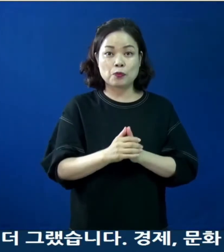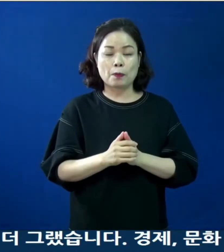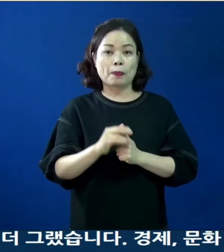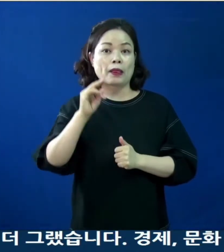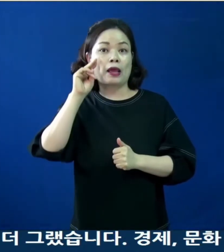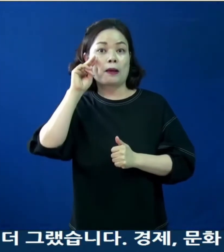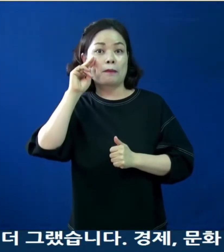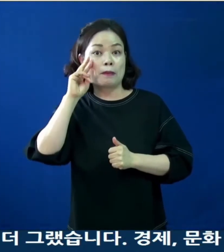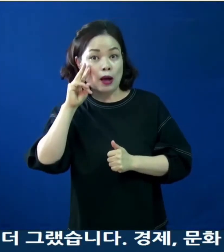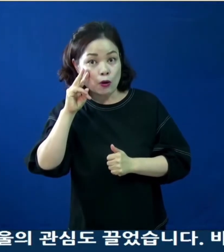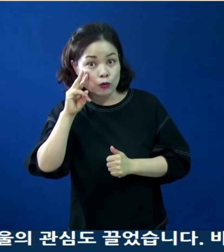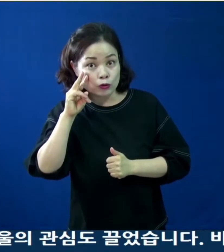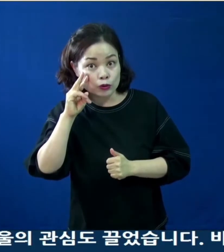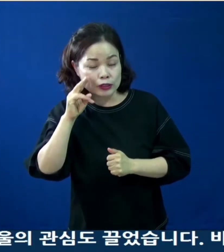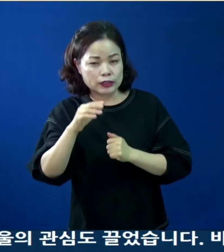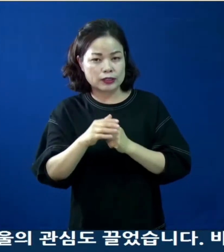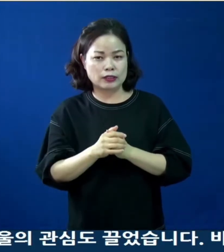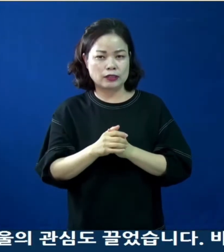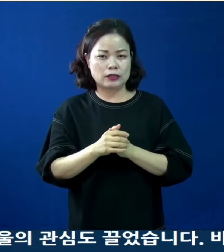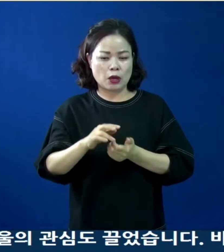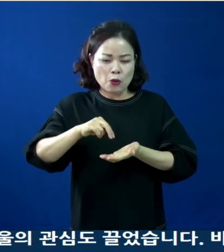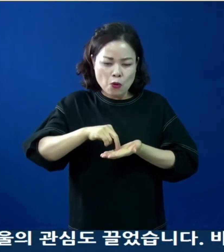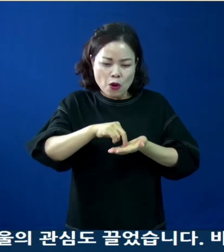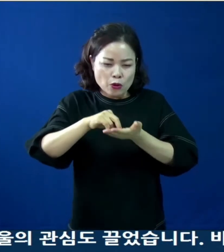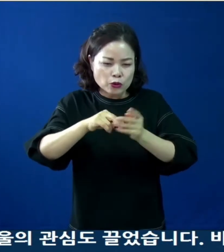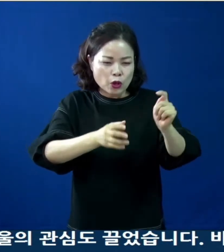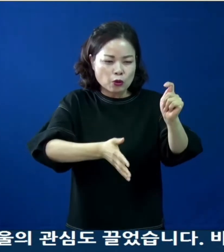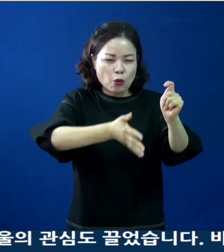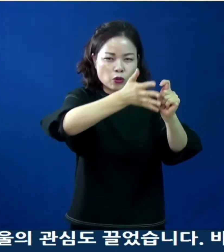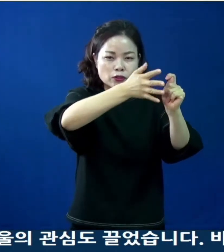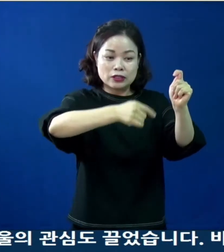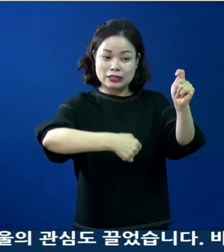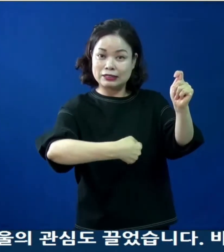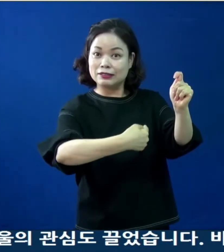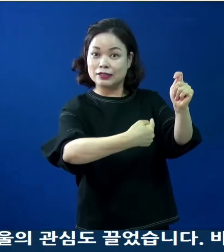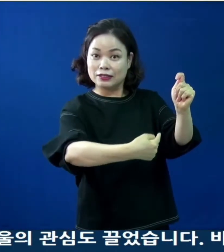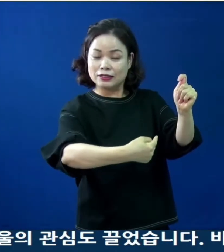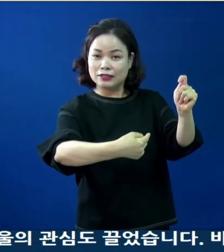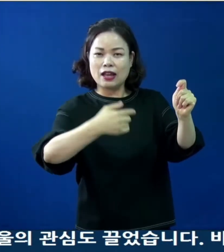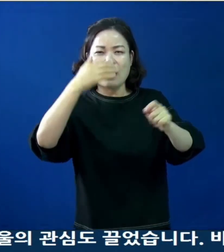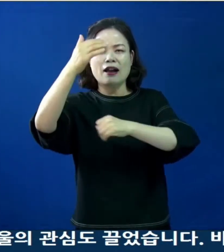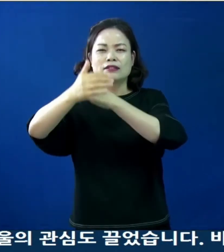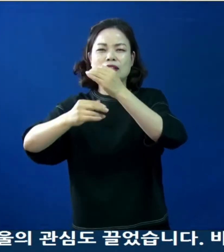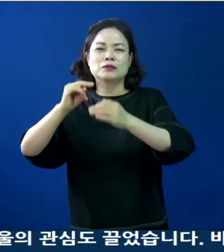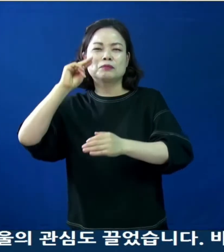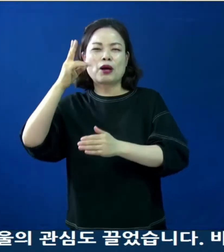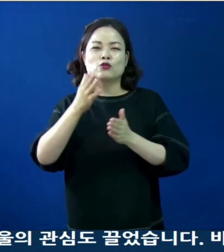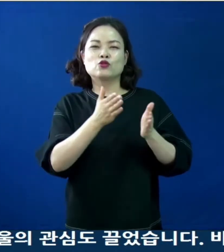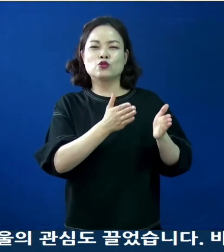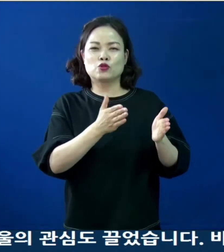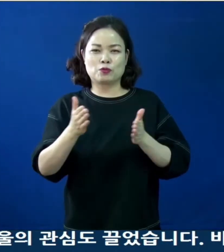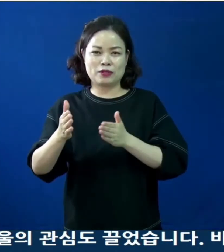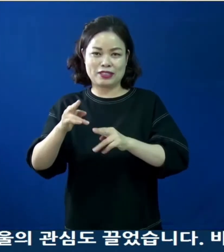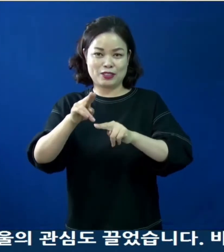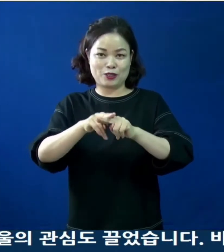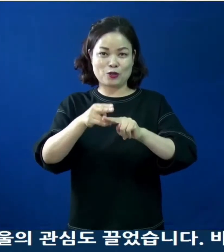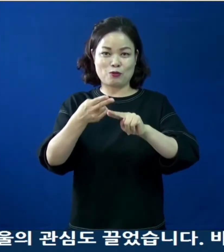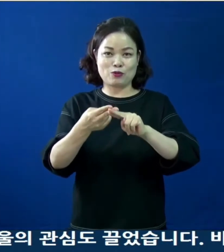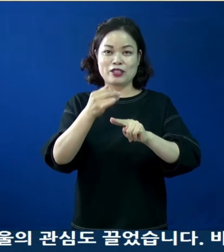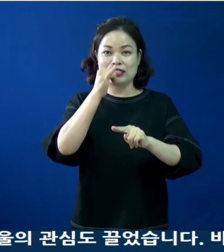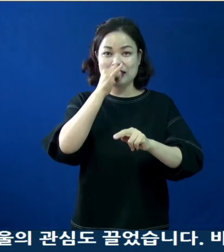바울이 고린도에 이렇게 쓸쓸하게 들어갔는데, 하나님이 바울을 위해서 준비해 놓은 선물이